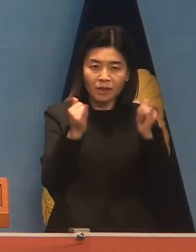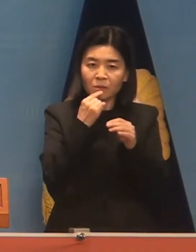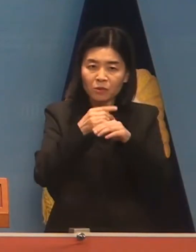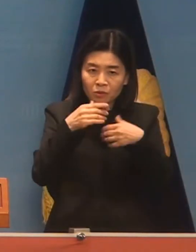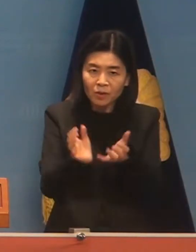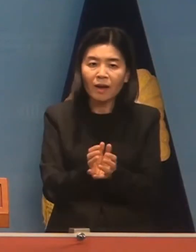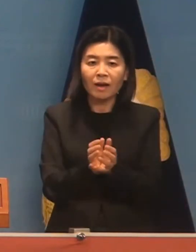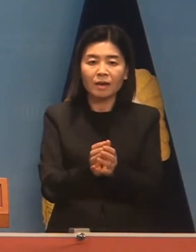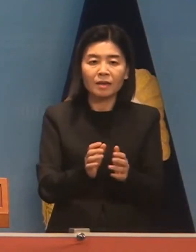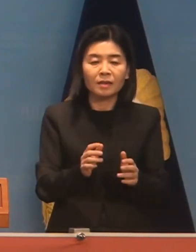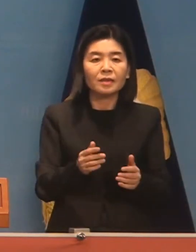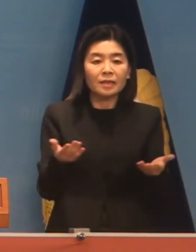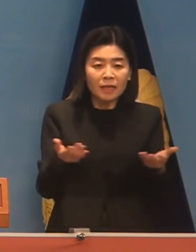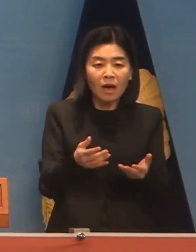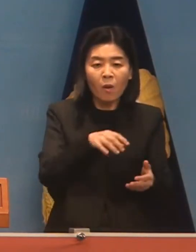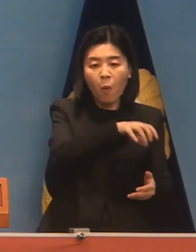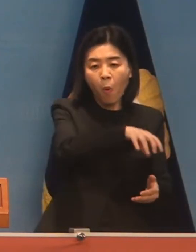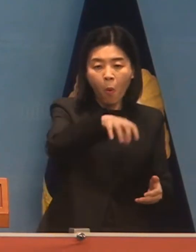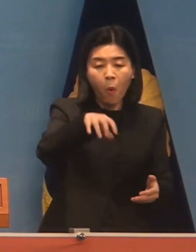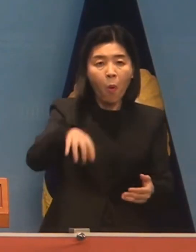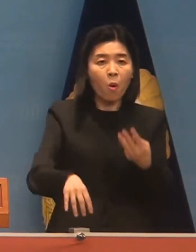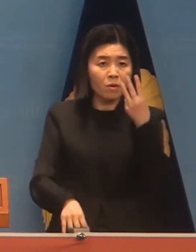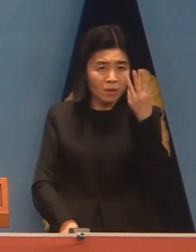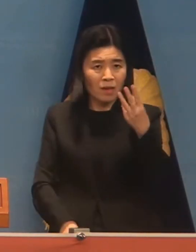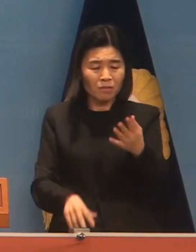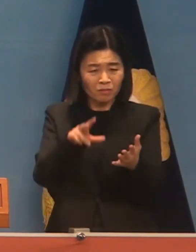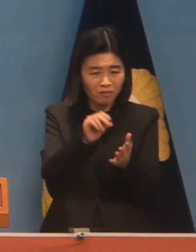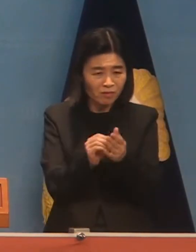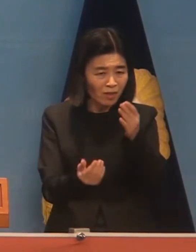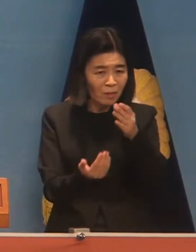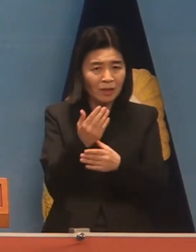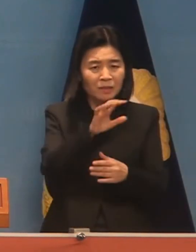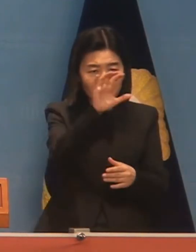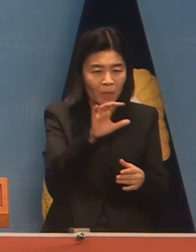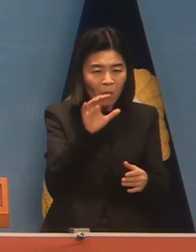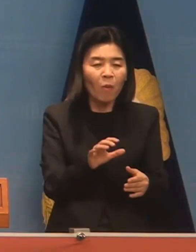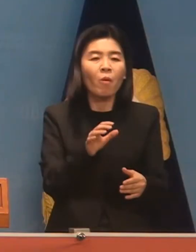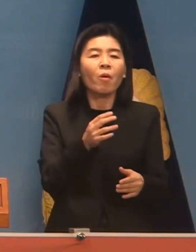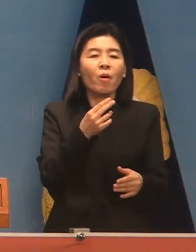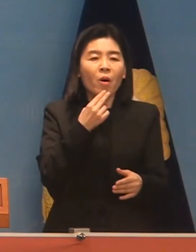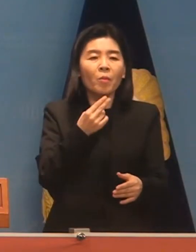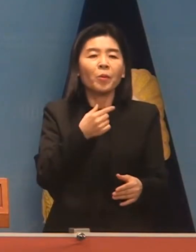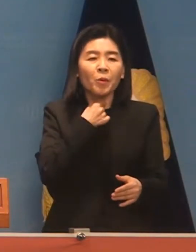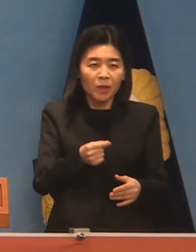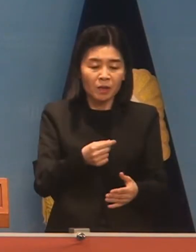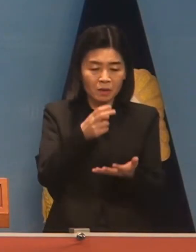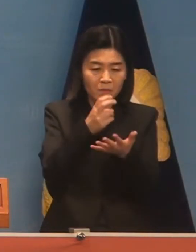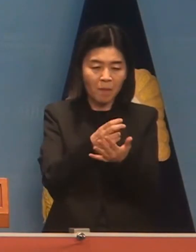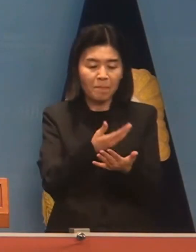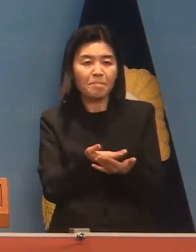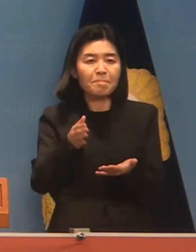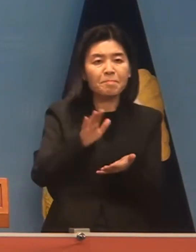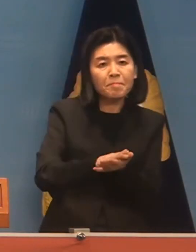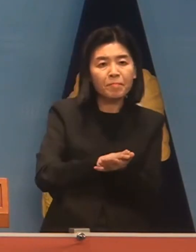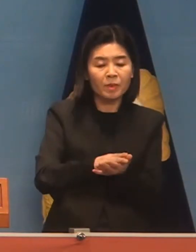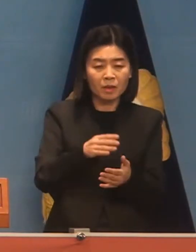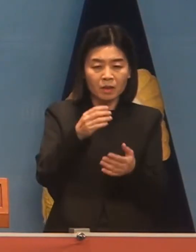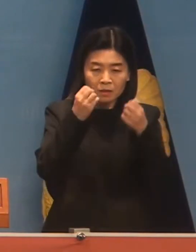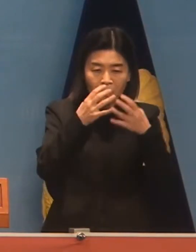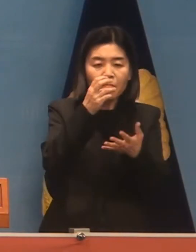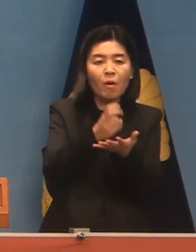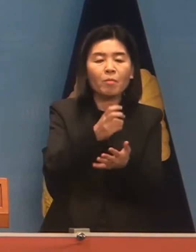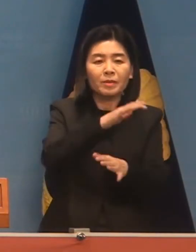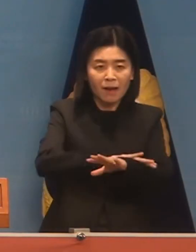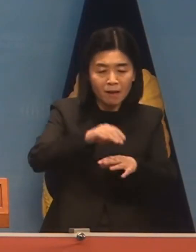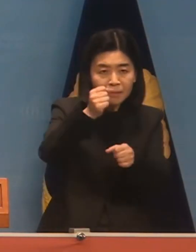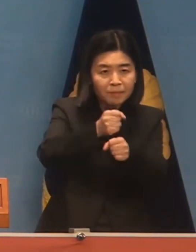세계 사업장의 문제가 더 이상 반복되지 않도록 관련법 개정과 그리고 입법 그리고 다시